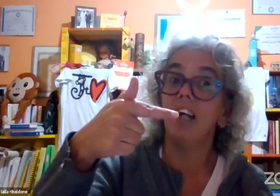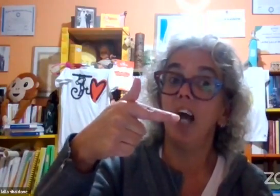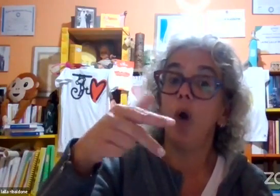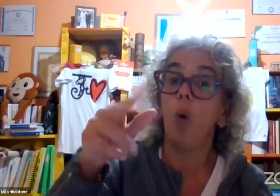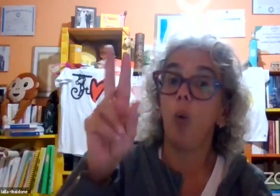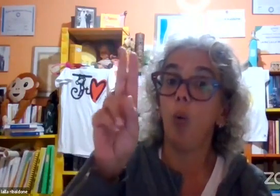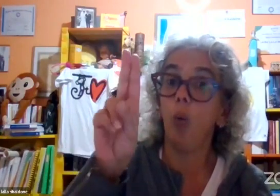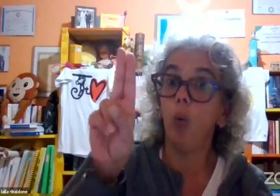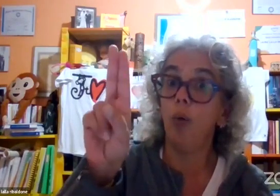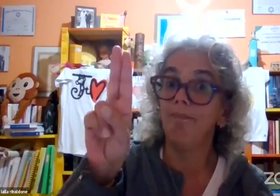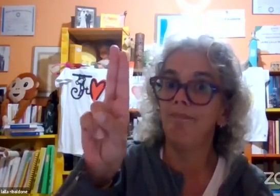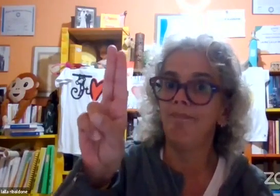Lettera U.